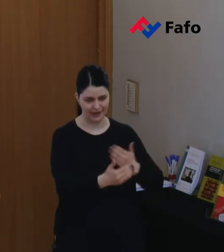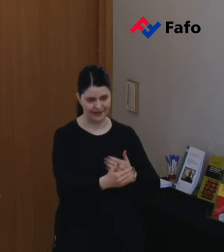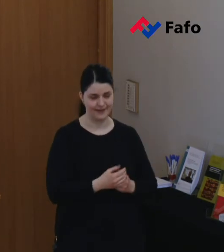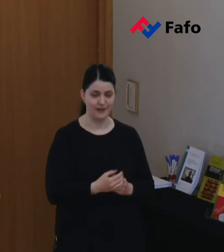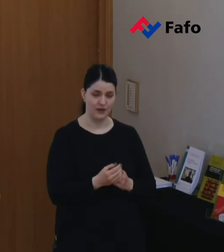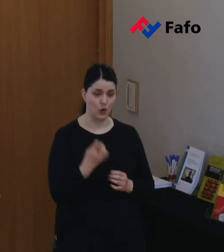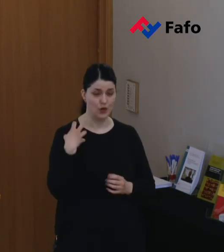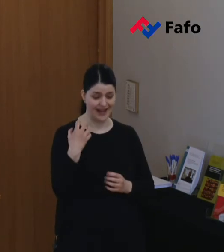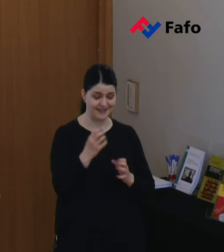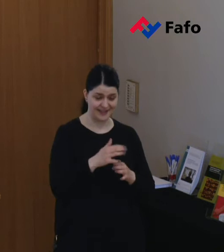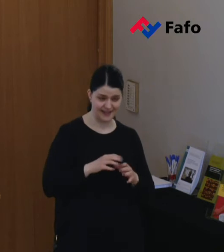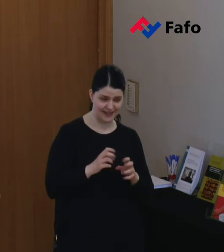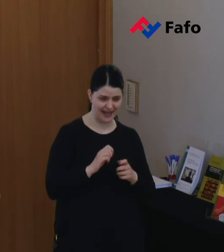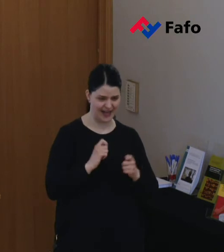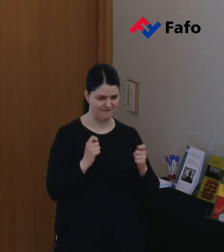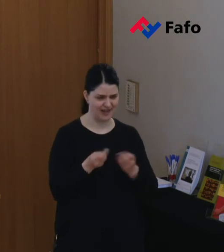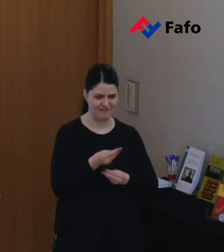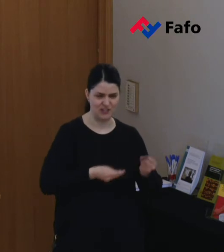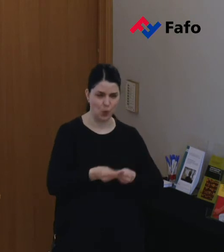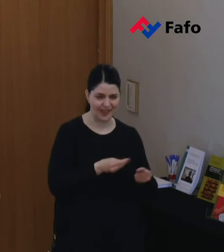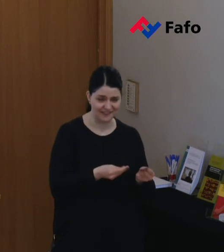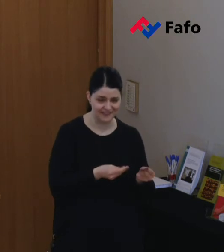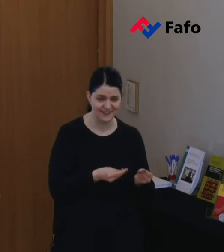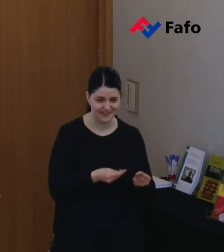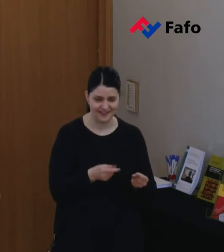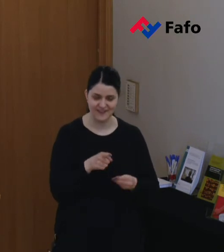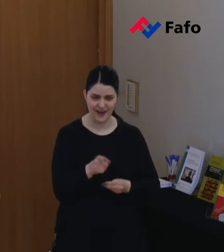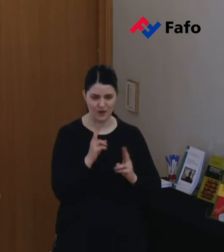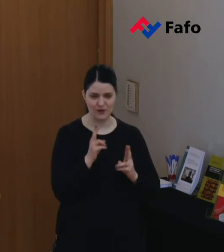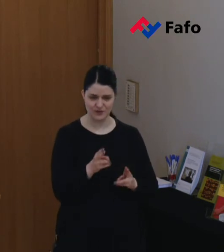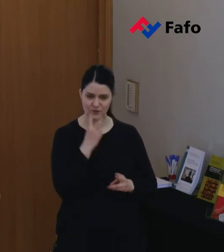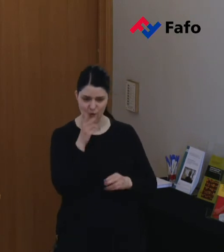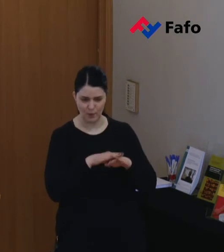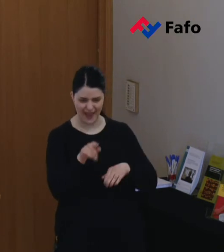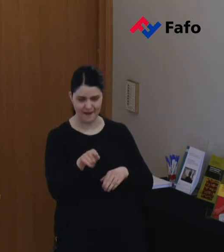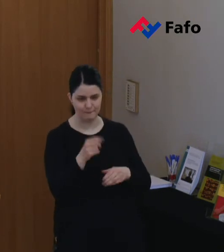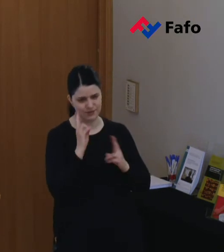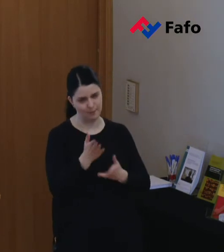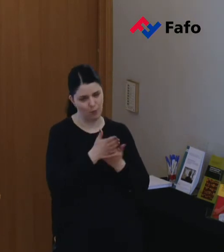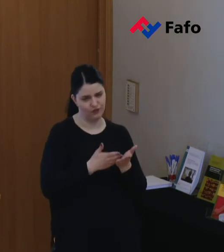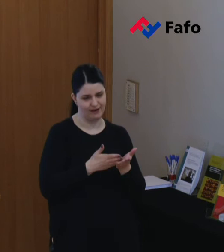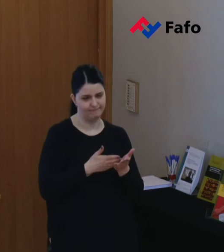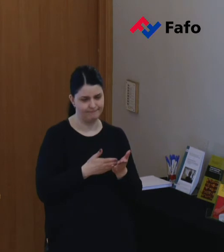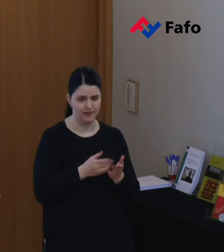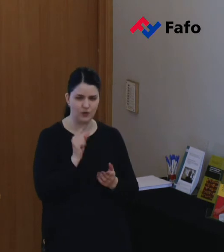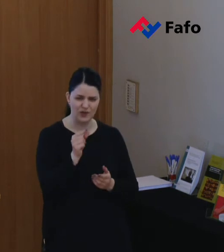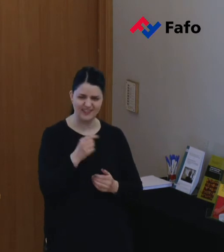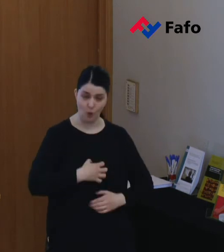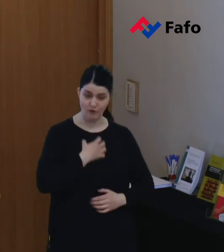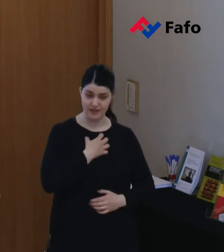her kommer det litt, også ment noe om dette på samme måte. Og det er kanskje litt